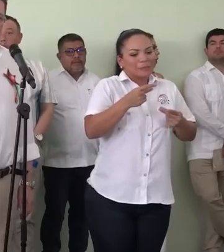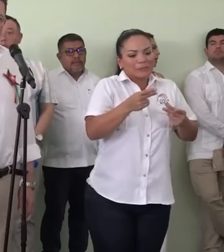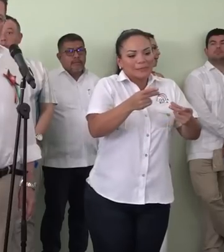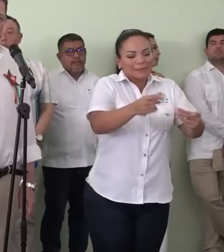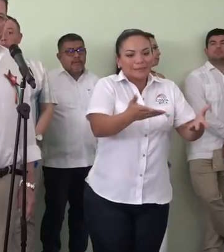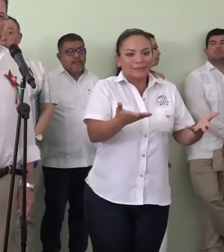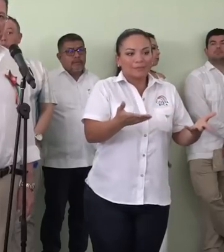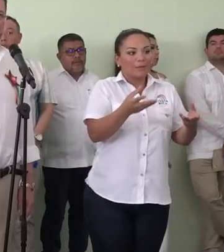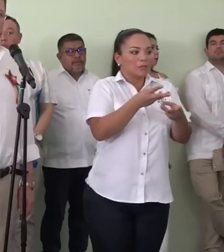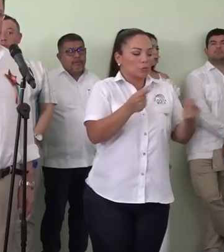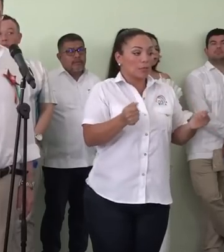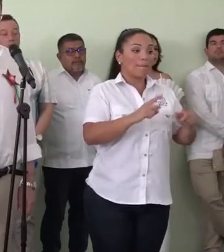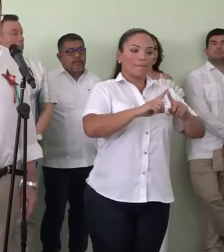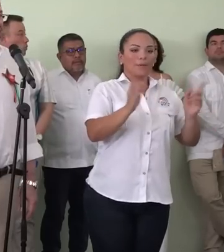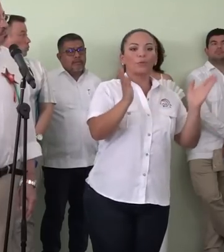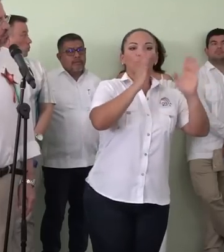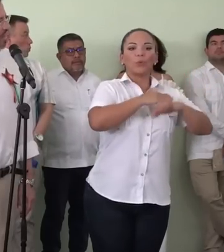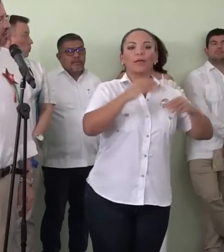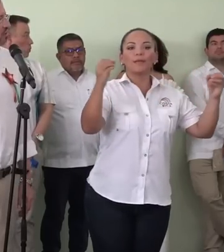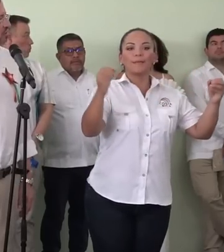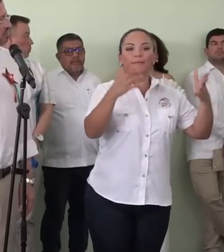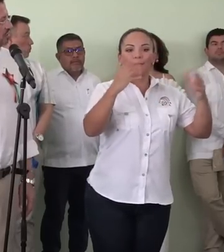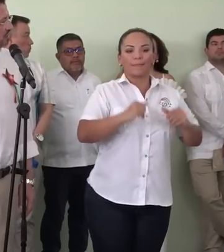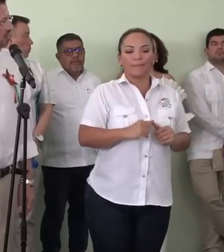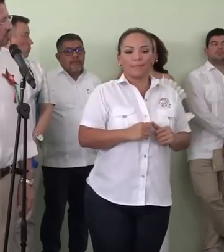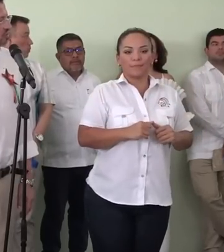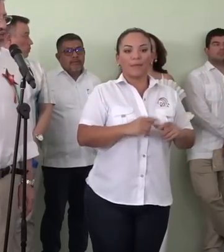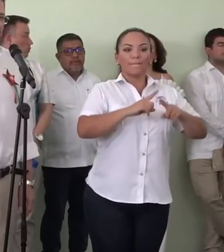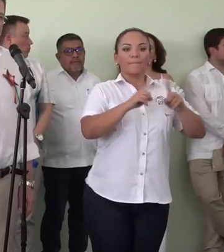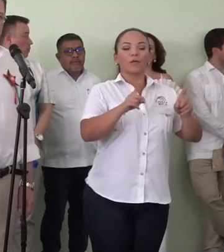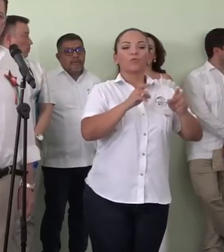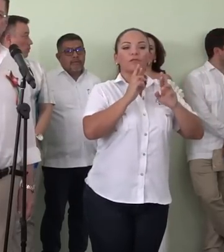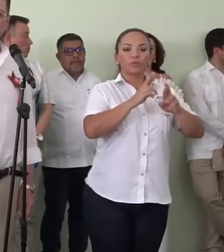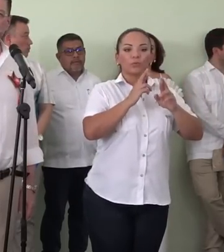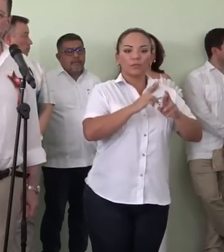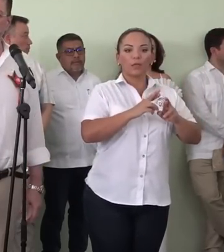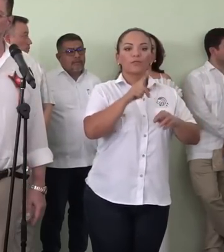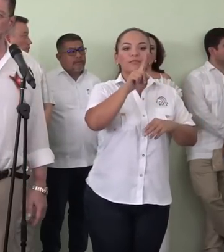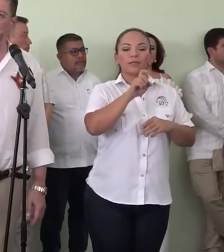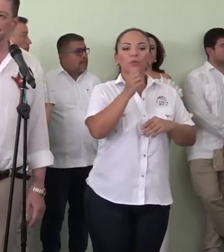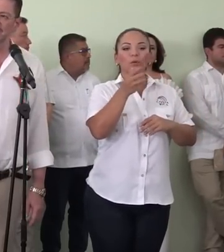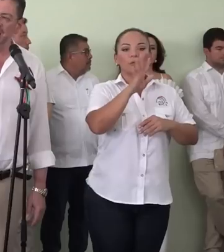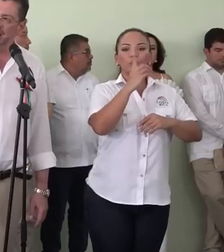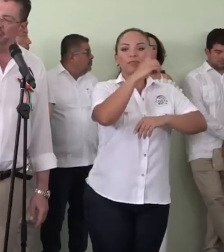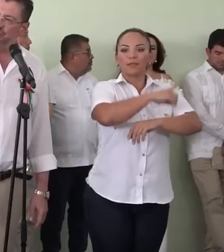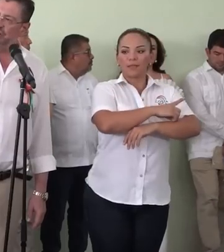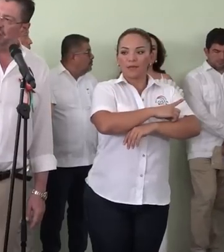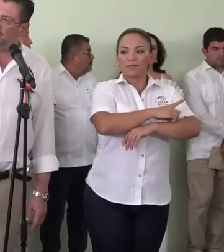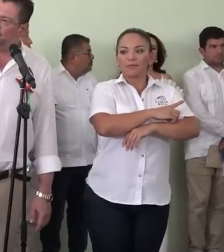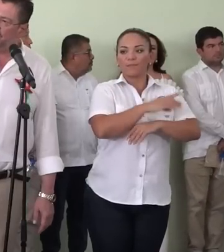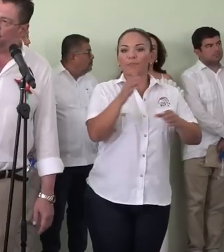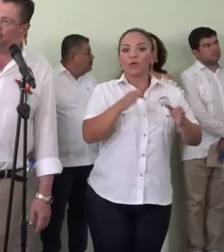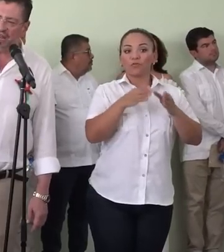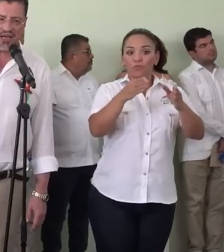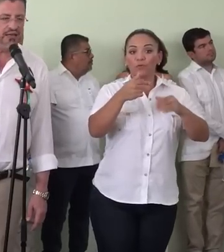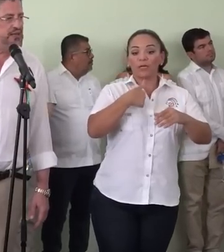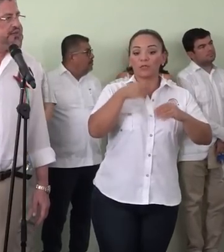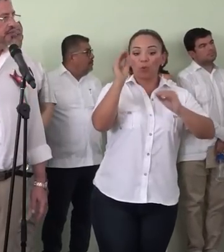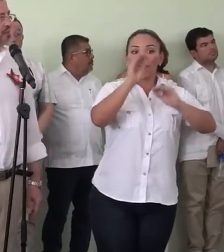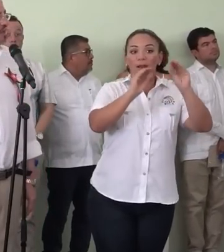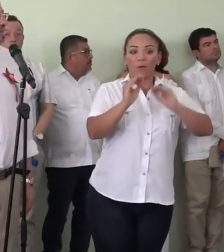Ahora, no hay varitas mágicas, pero el resultado de estos 114 días y la ruta que yo